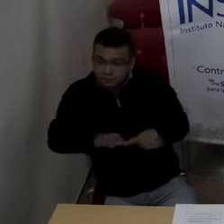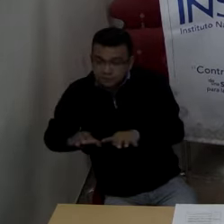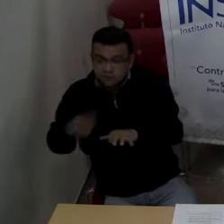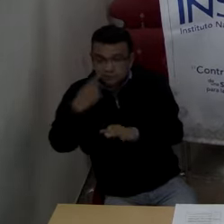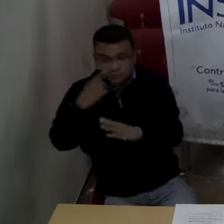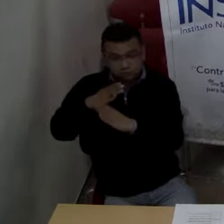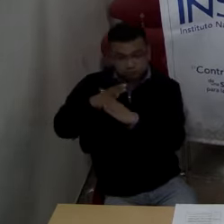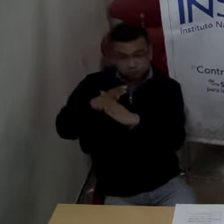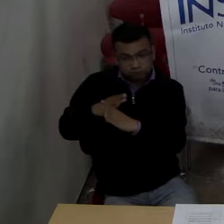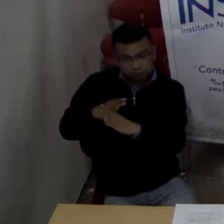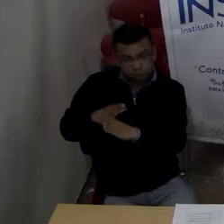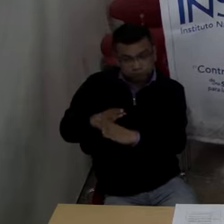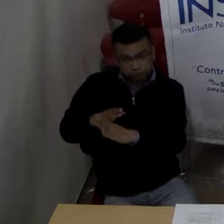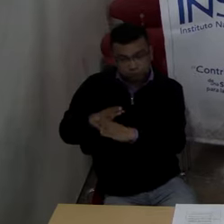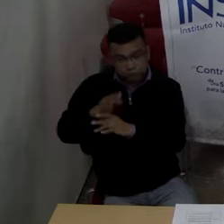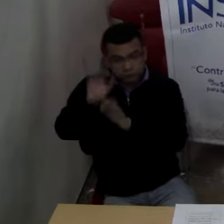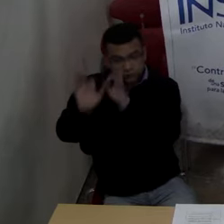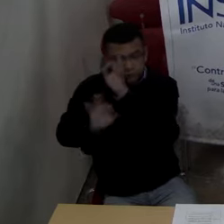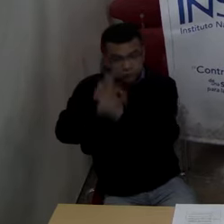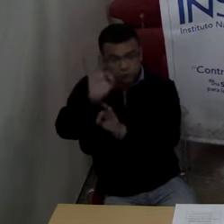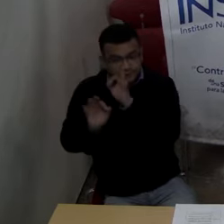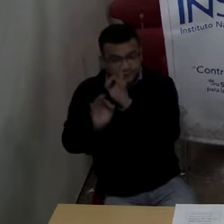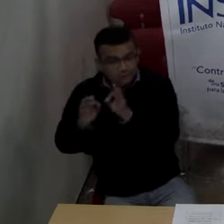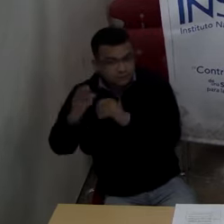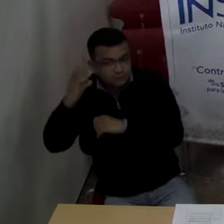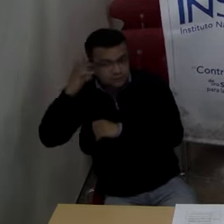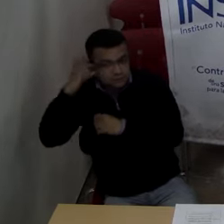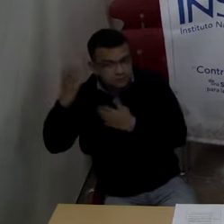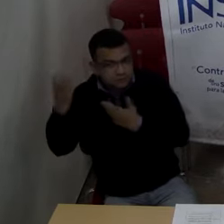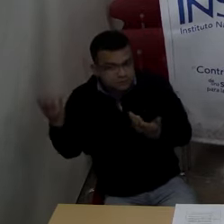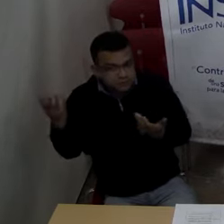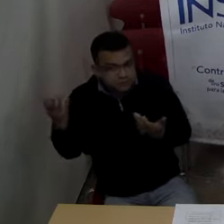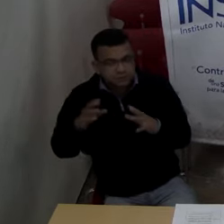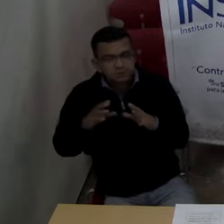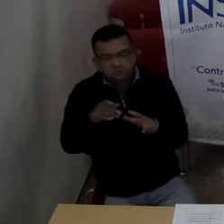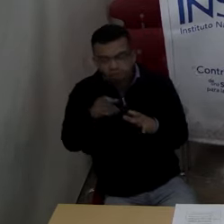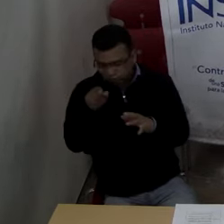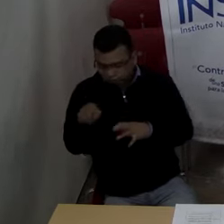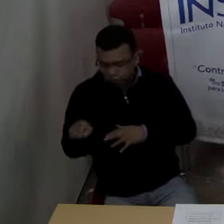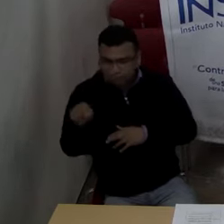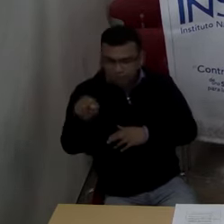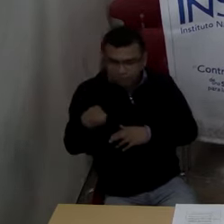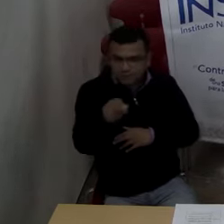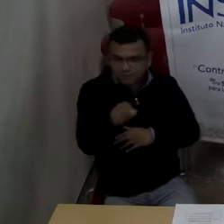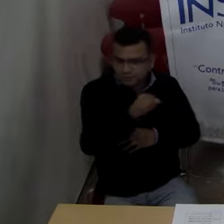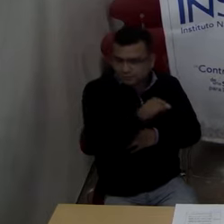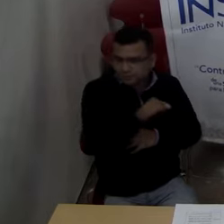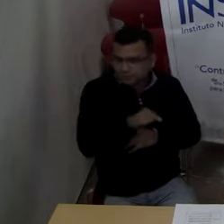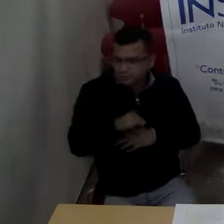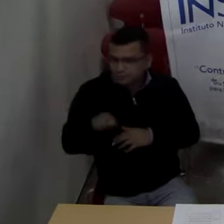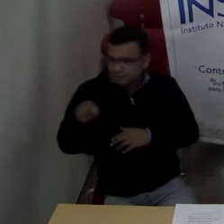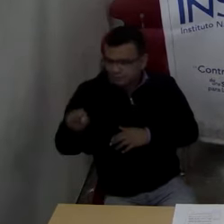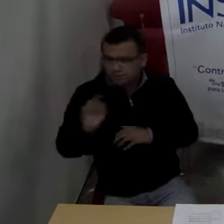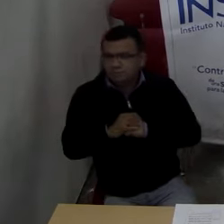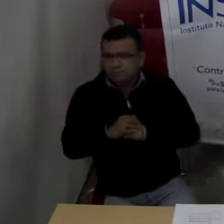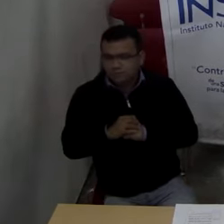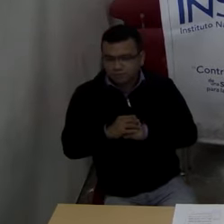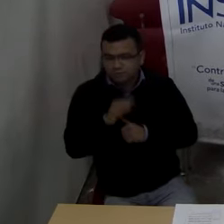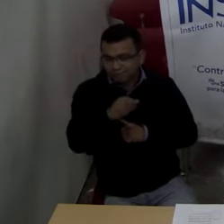pueden tomarse desde esa práctica colectiva pública y también, por supuesto, en las